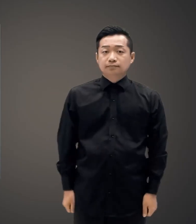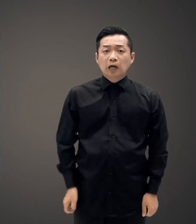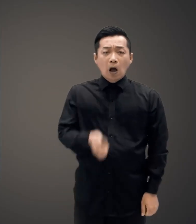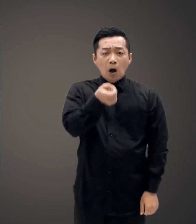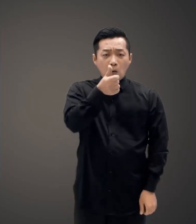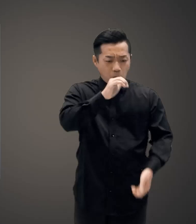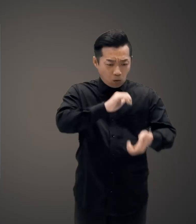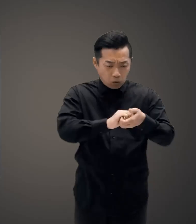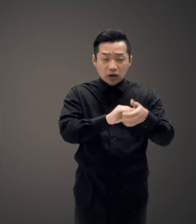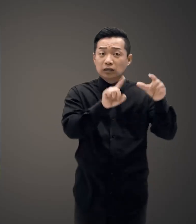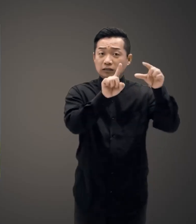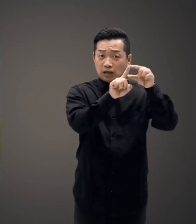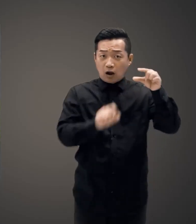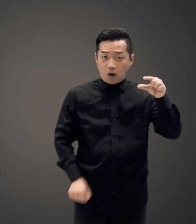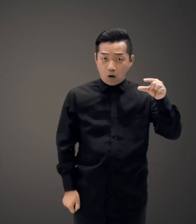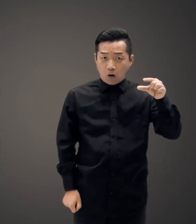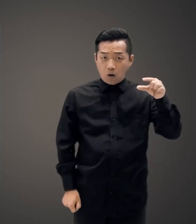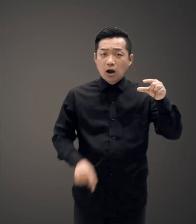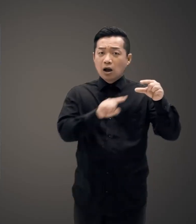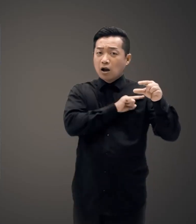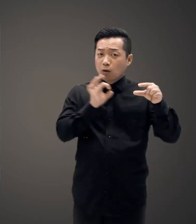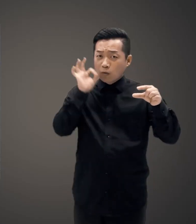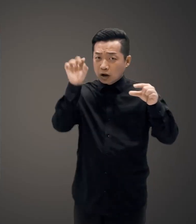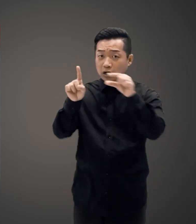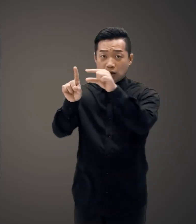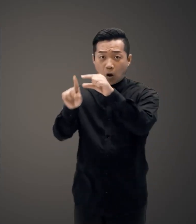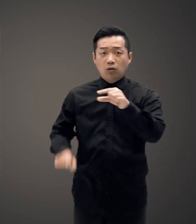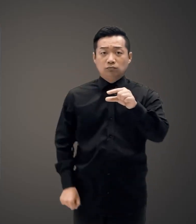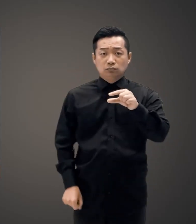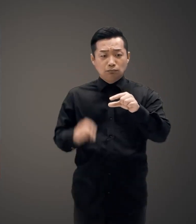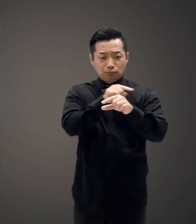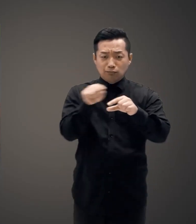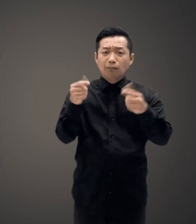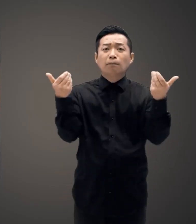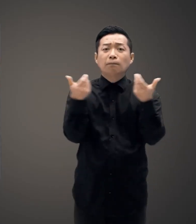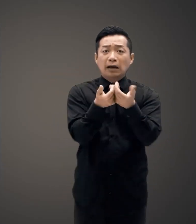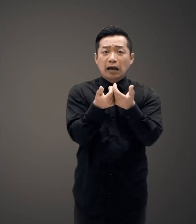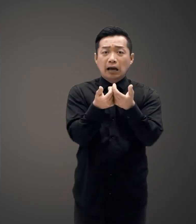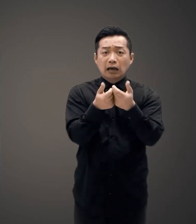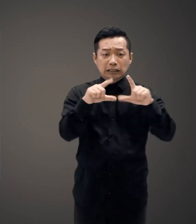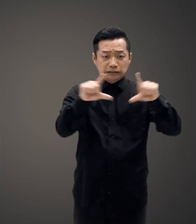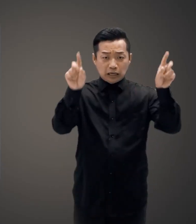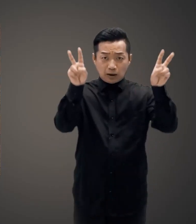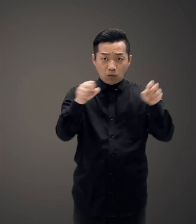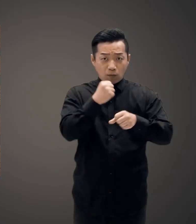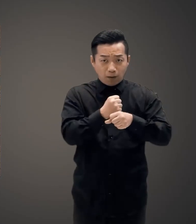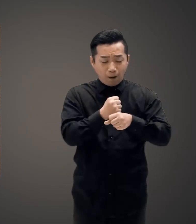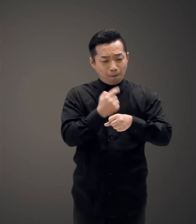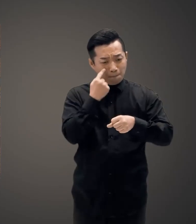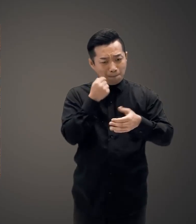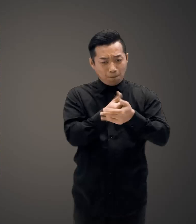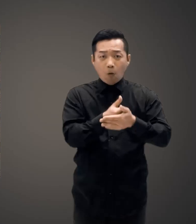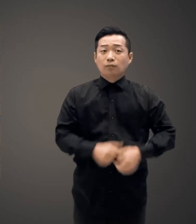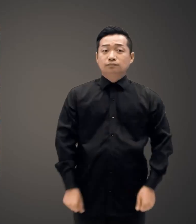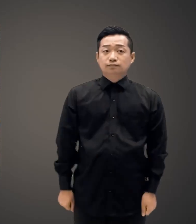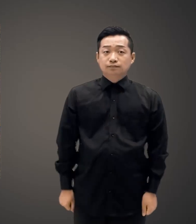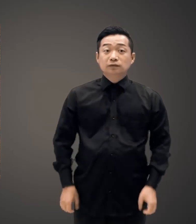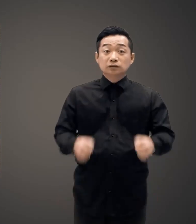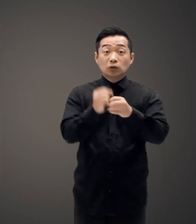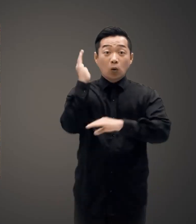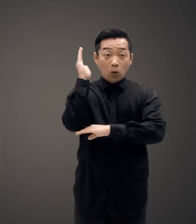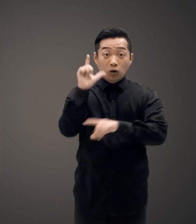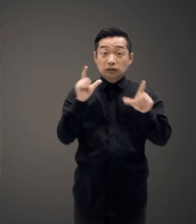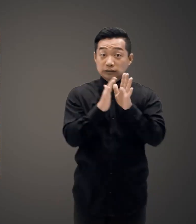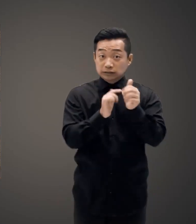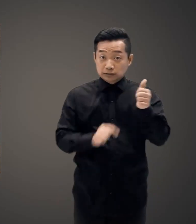작품. 최소한이라는 말, 그리고 최선이라는 서로 상충되는 제목부터 인상적인 이 책.